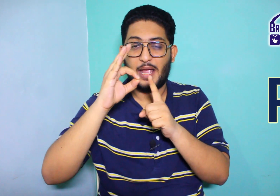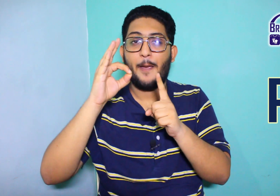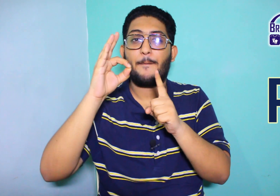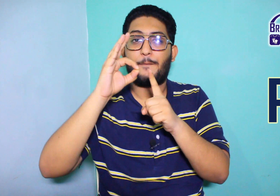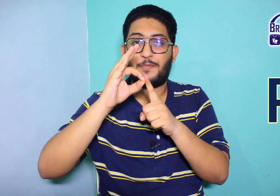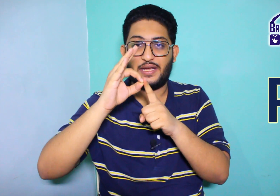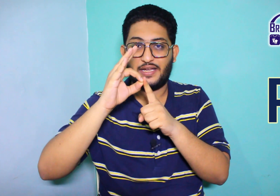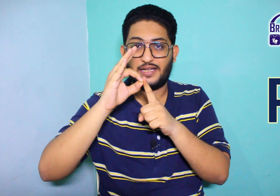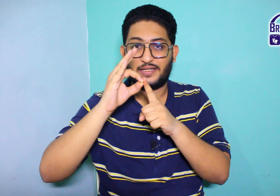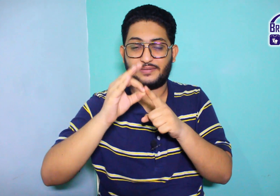पी।